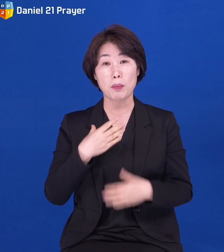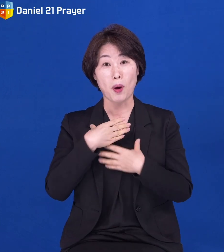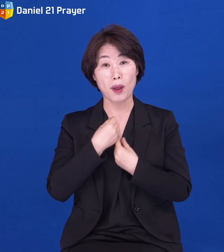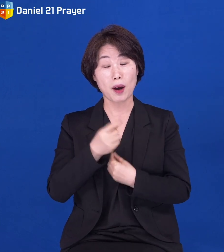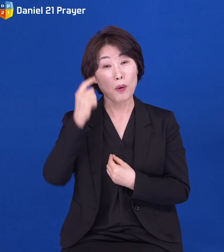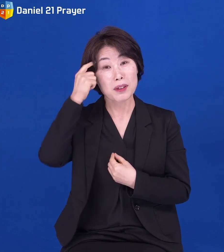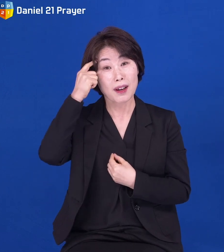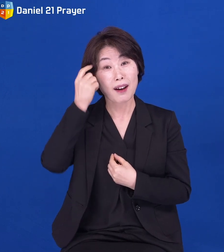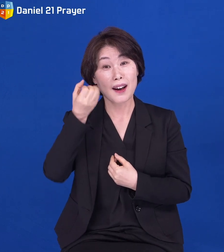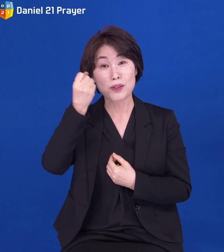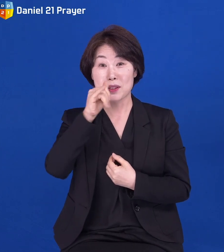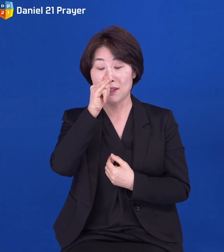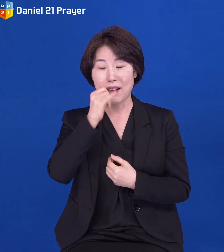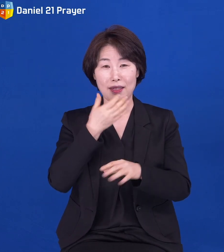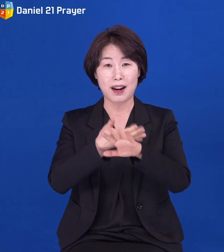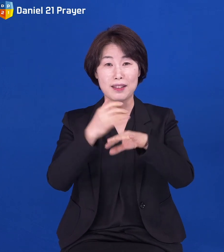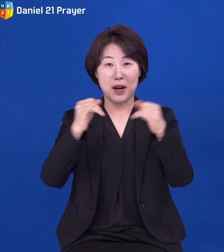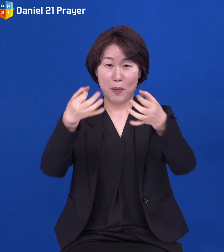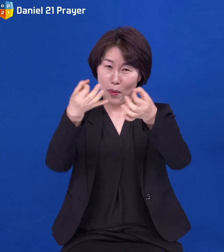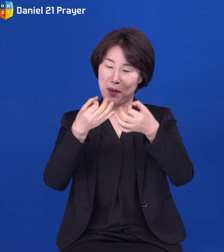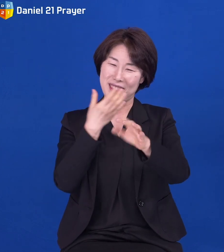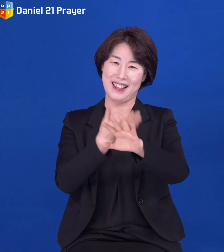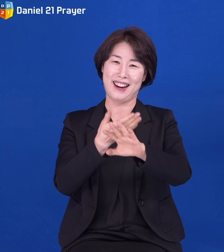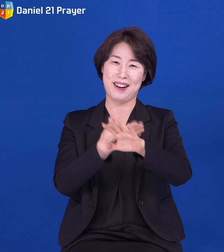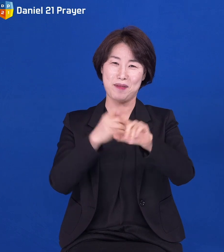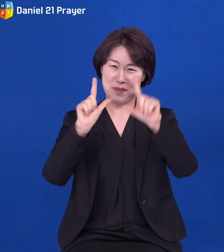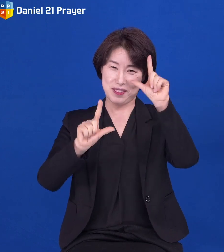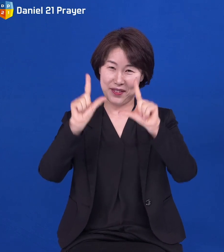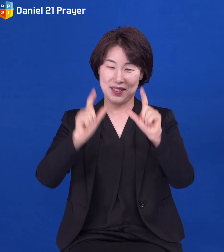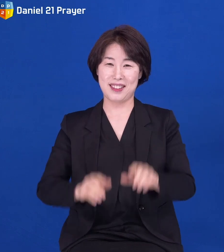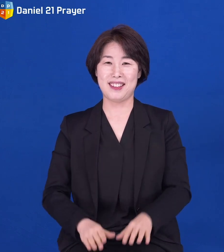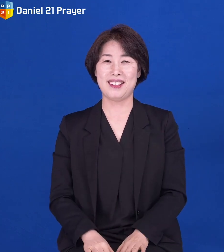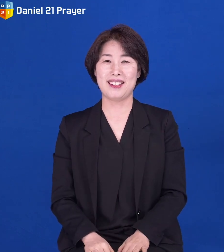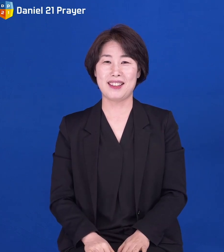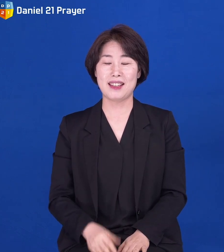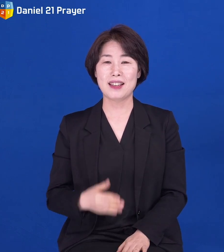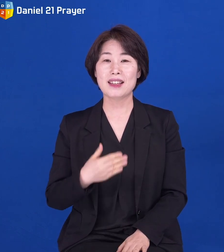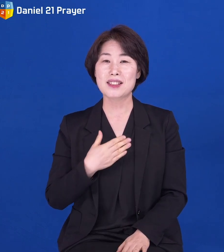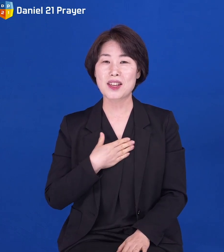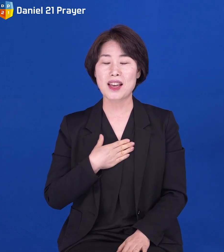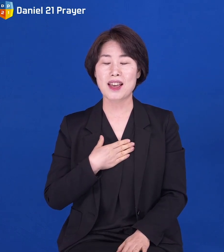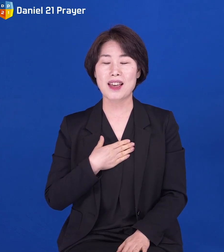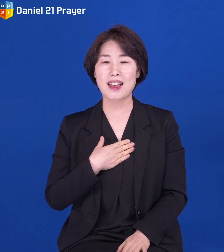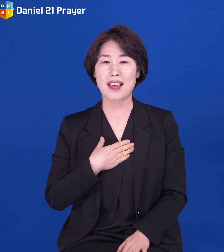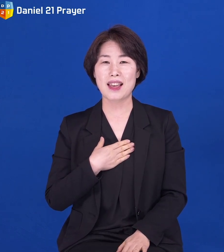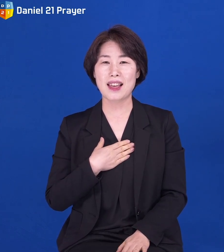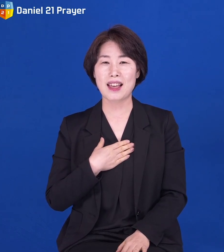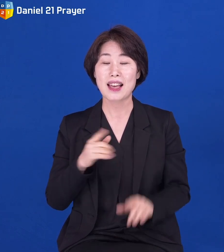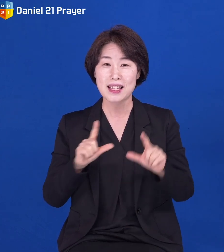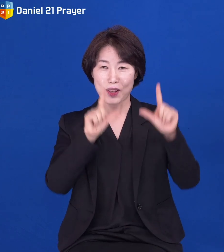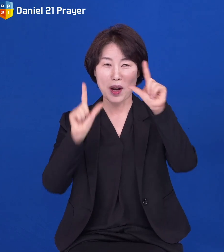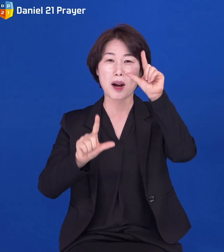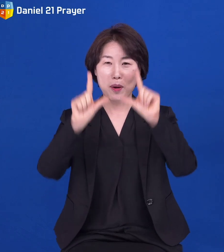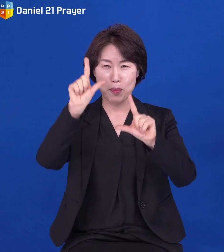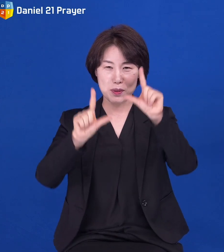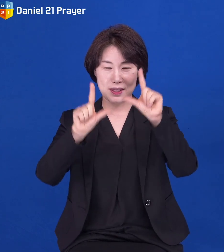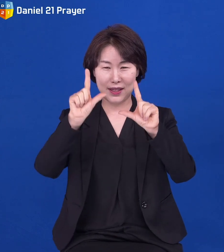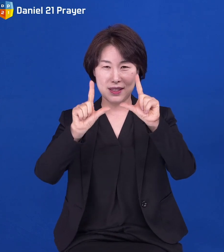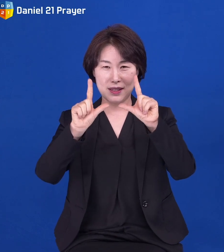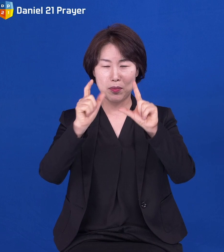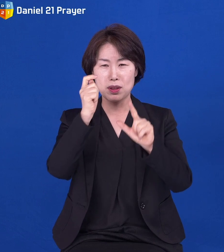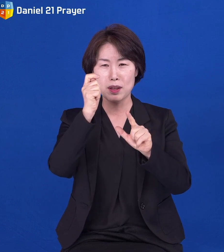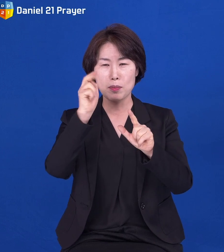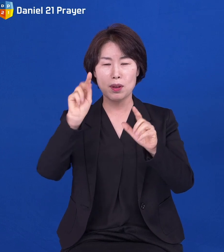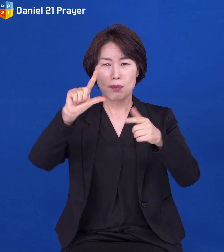사람이라고 생각했는데 근데 이제 제가 실상을 좀 저의 리얼 스토리를 좀 방송에다 공개를 하다 보니까